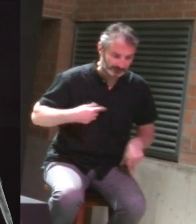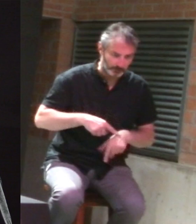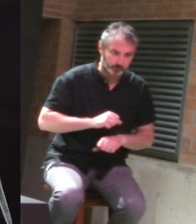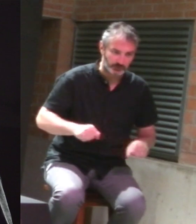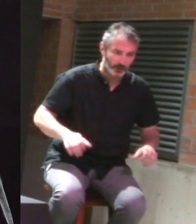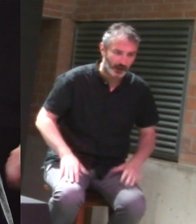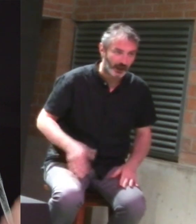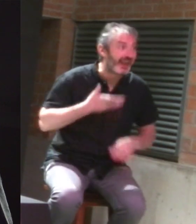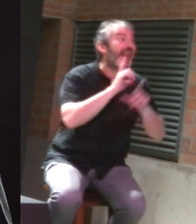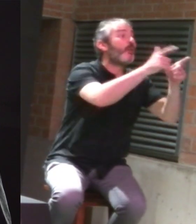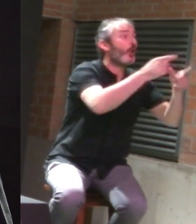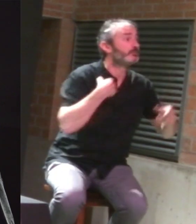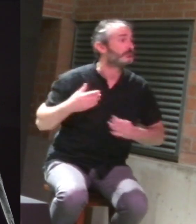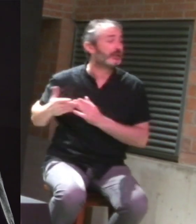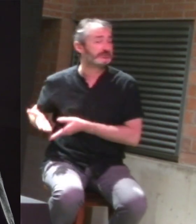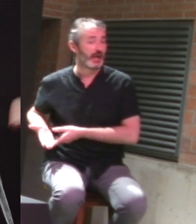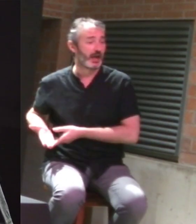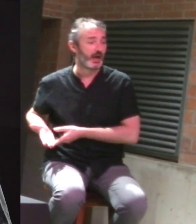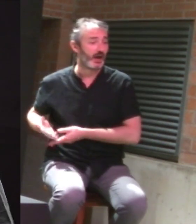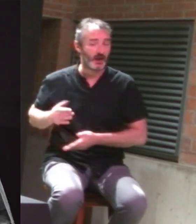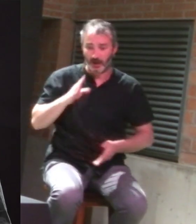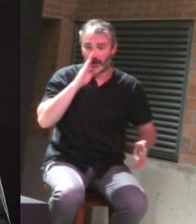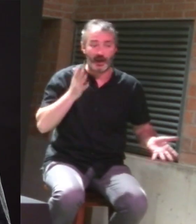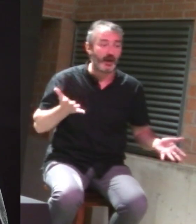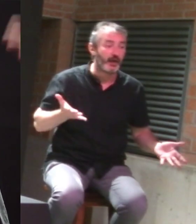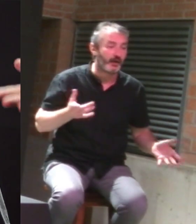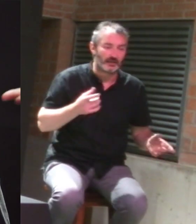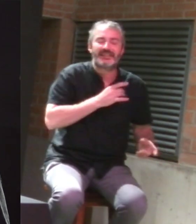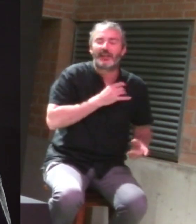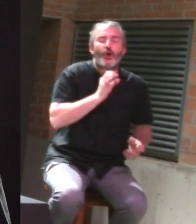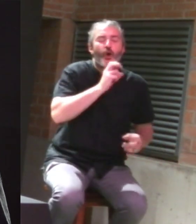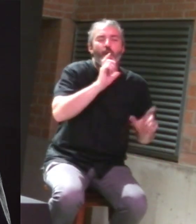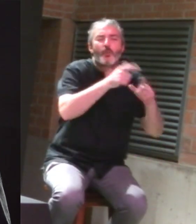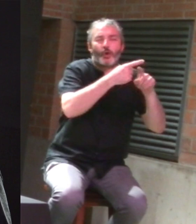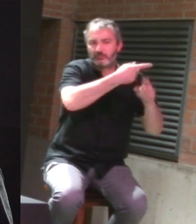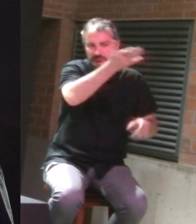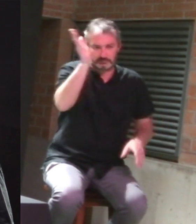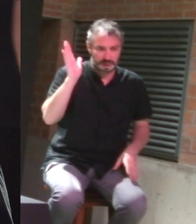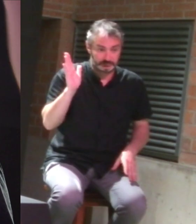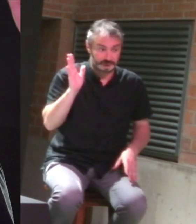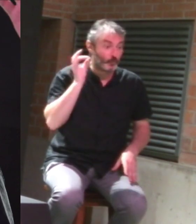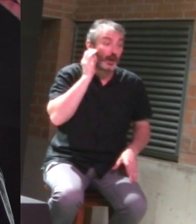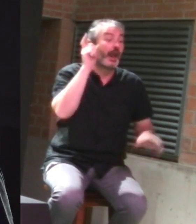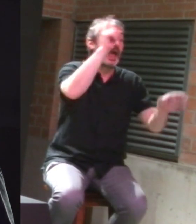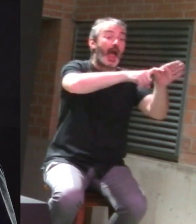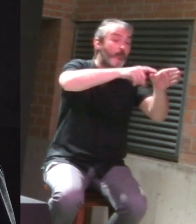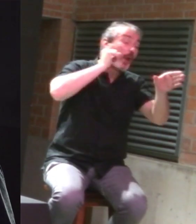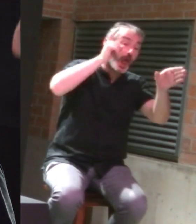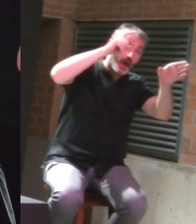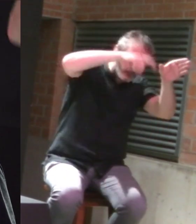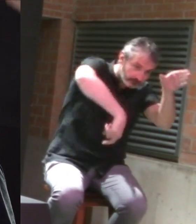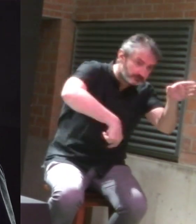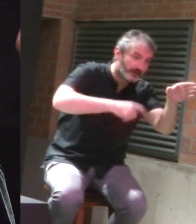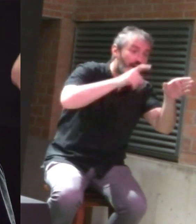ir a las reuniones en los sindicatos o en otros organismos? Por otro lado, hay que decir